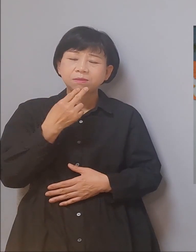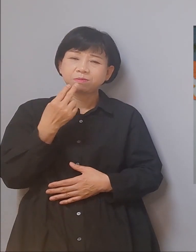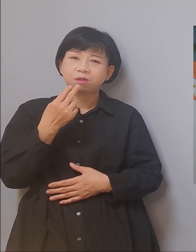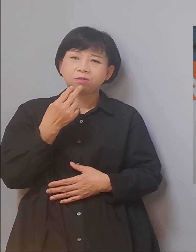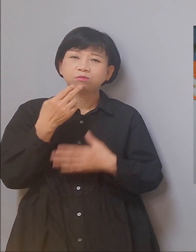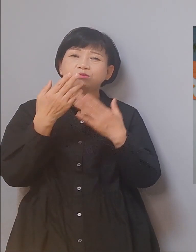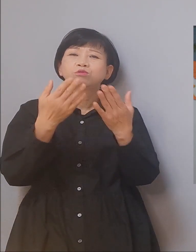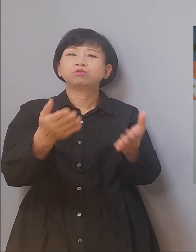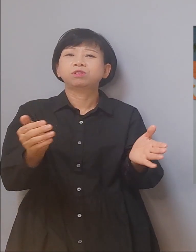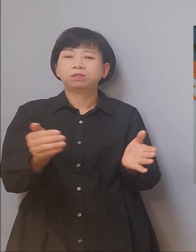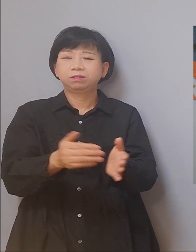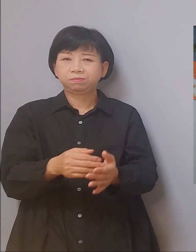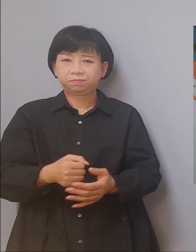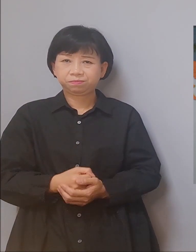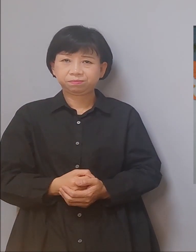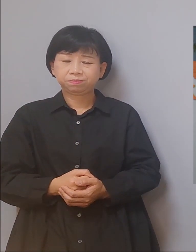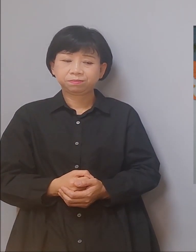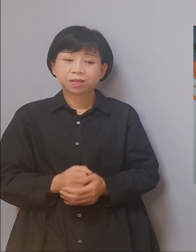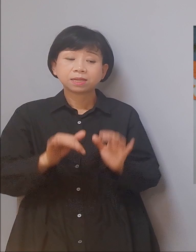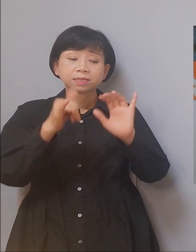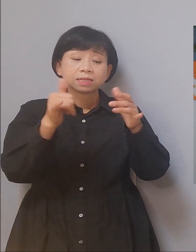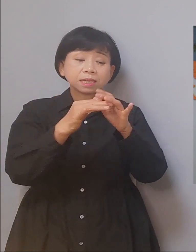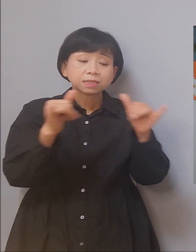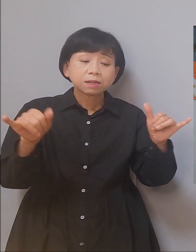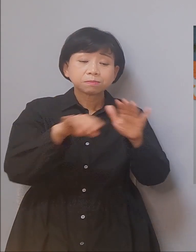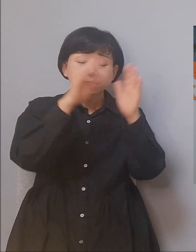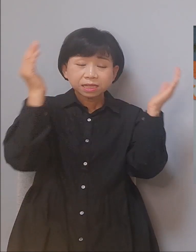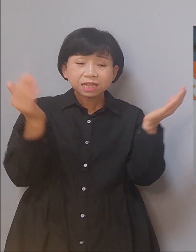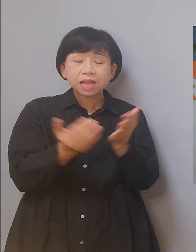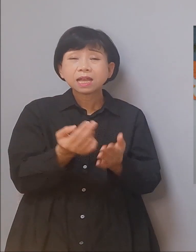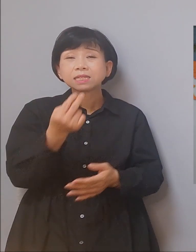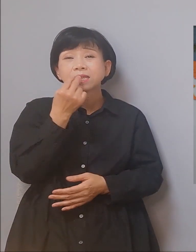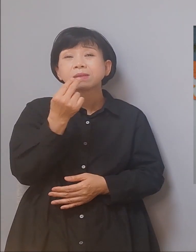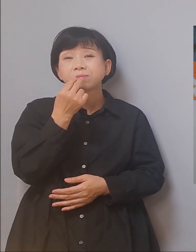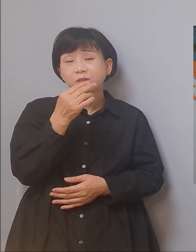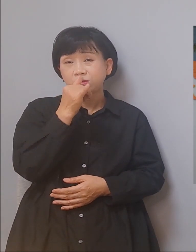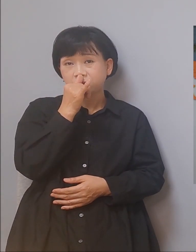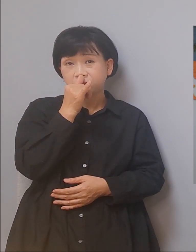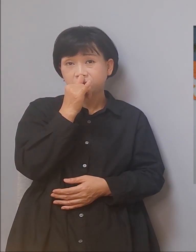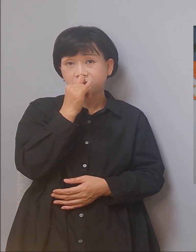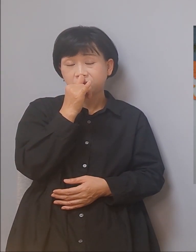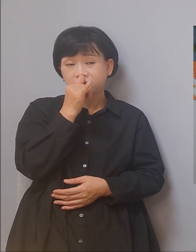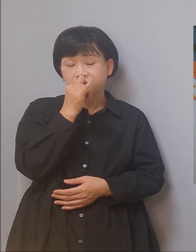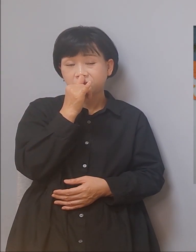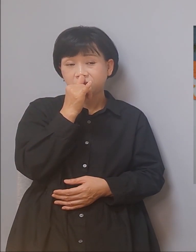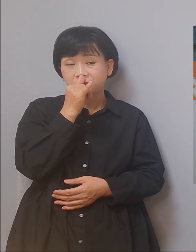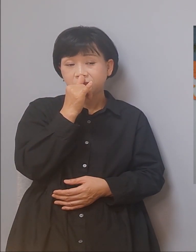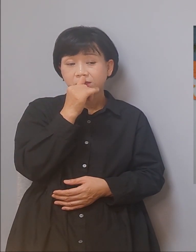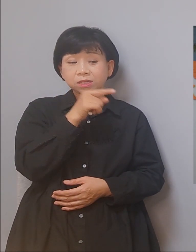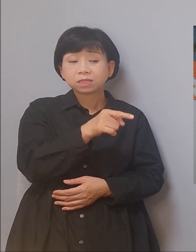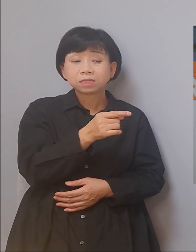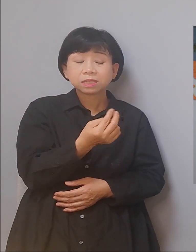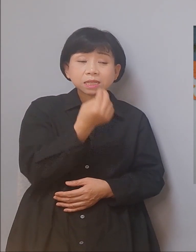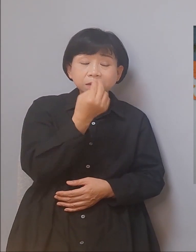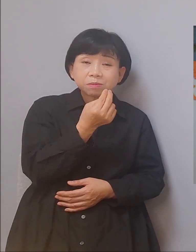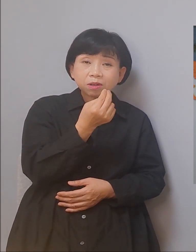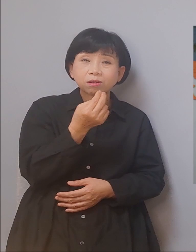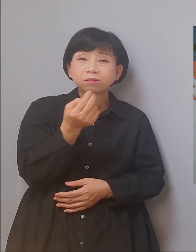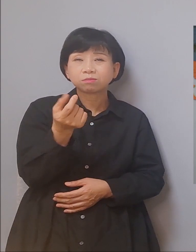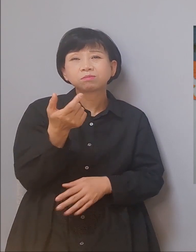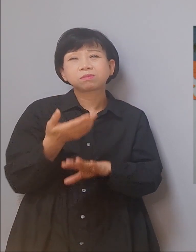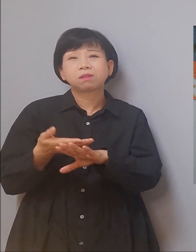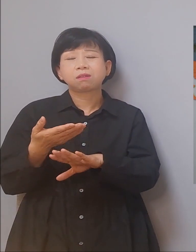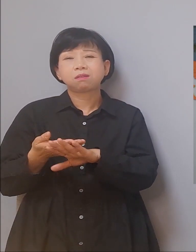거죠. 이 세상에 사는 모든 사람들이 생명을 가지고 살아갑니다. 그런데 여기에서 말하는 생명은 그런 생명이